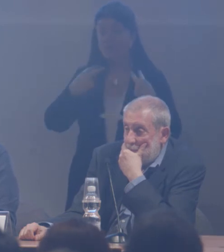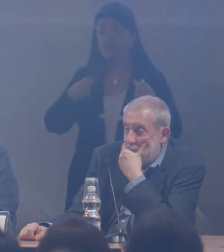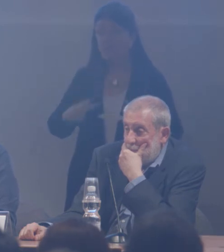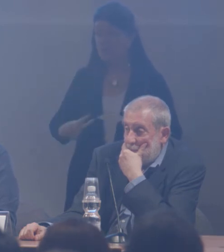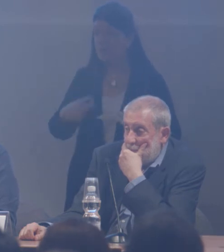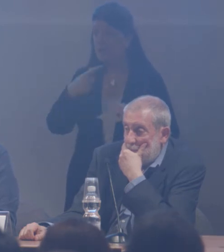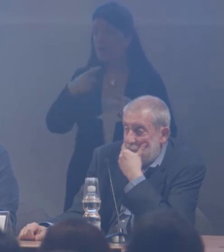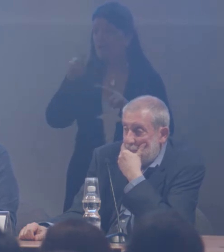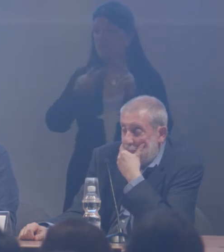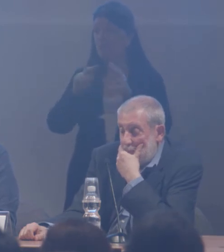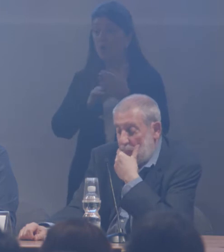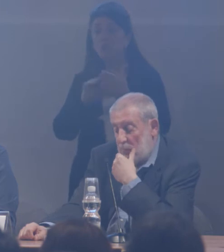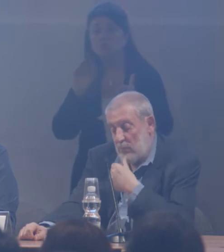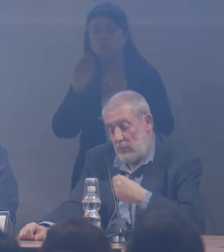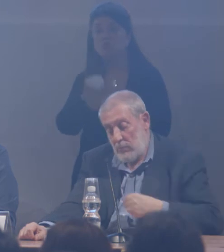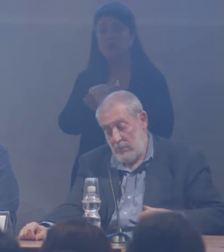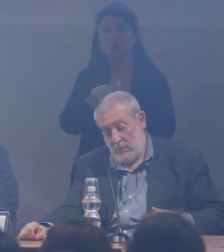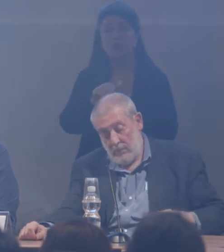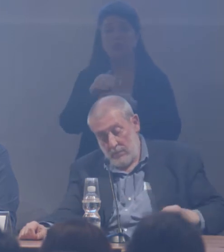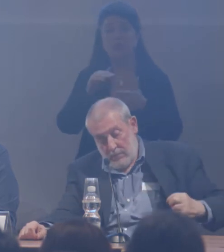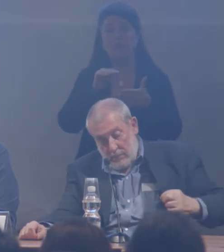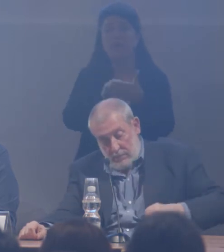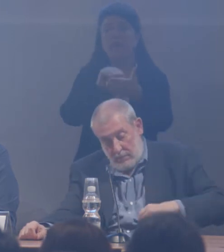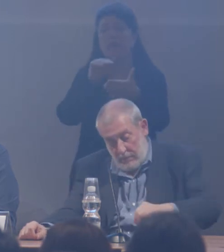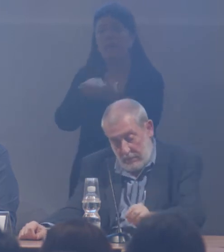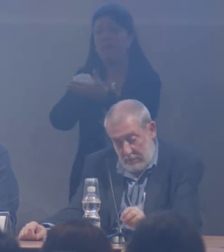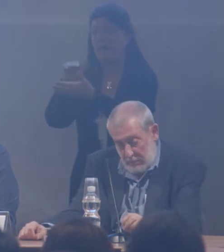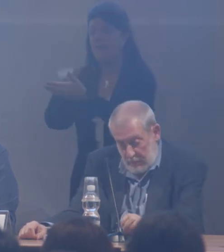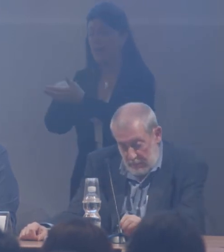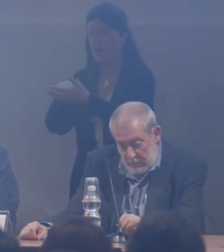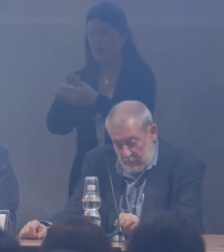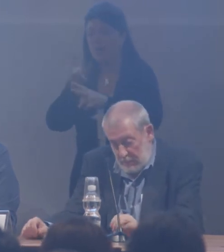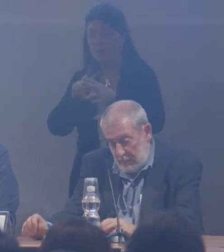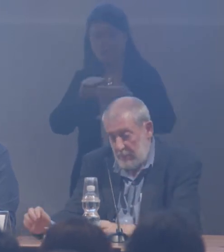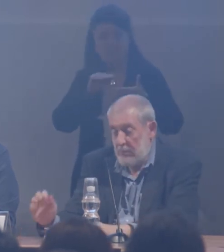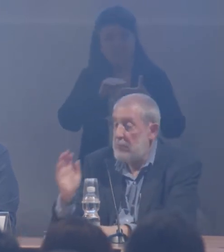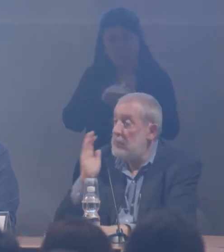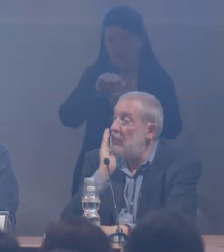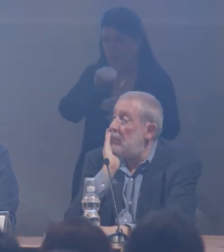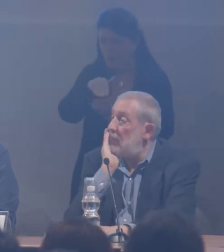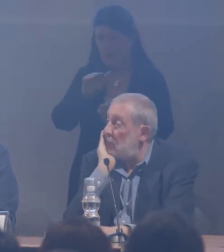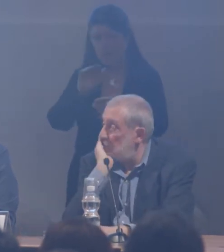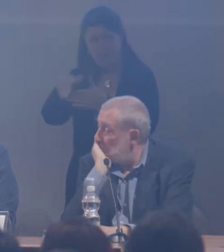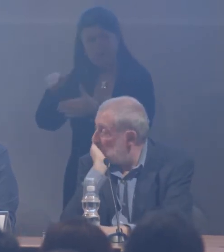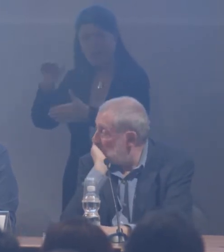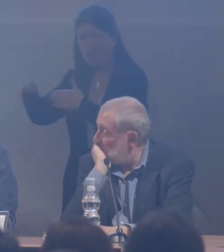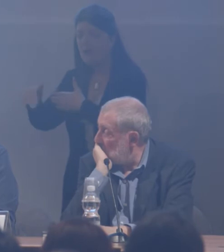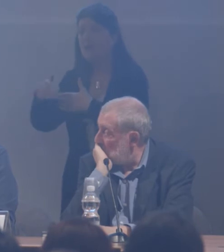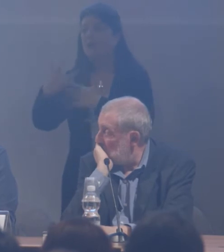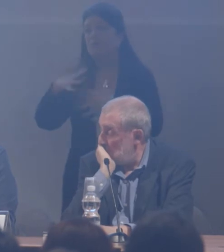ostacoli notevoli che sono anche descritti,